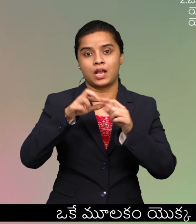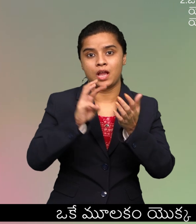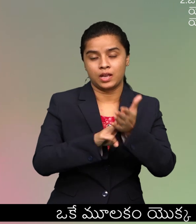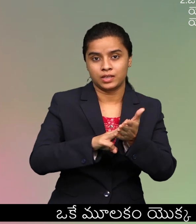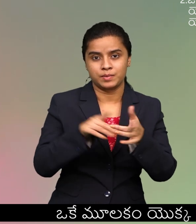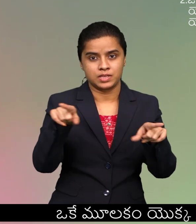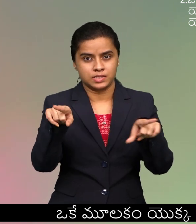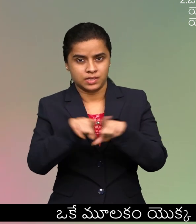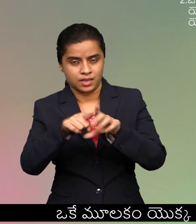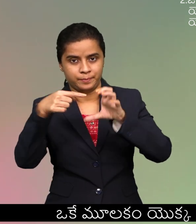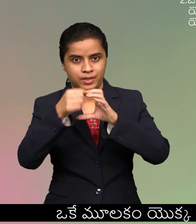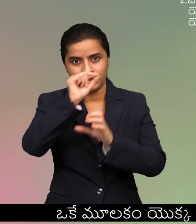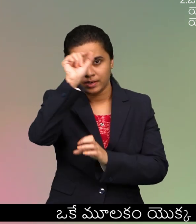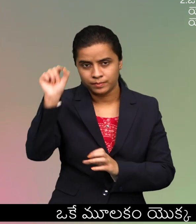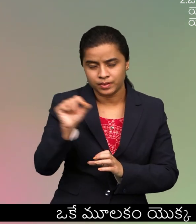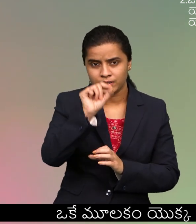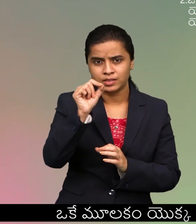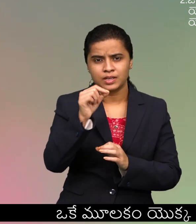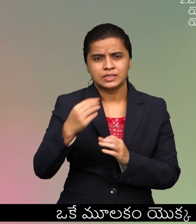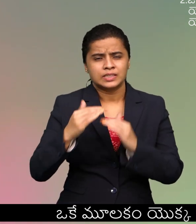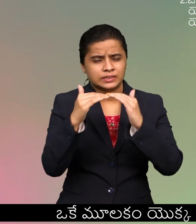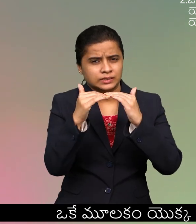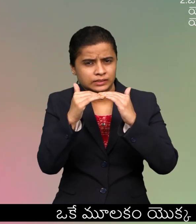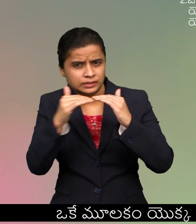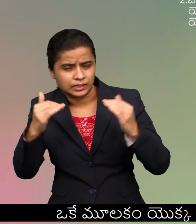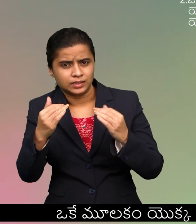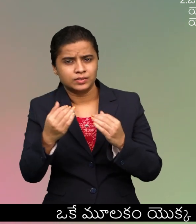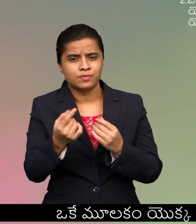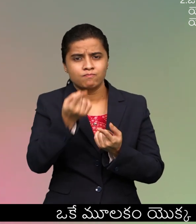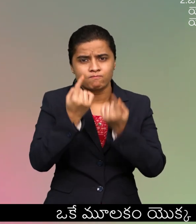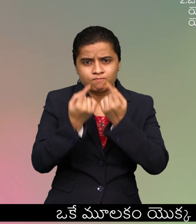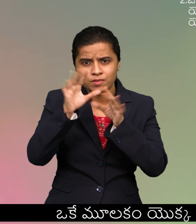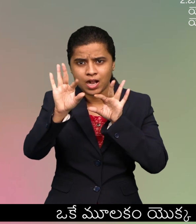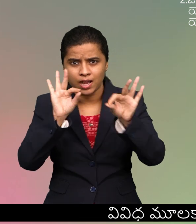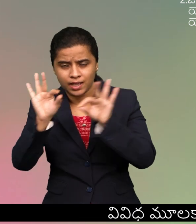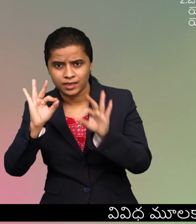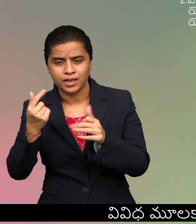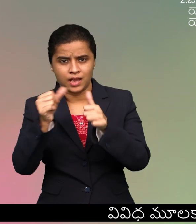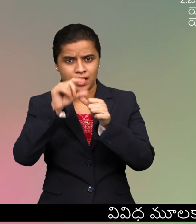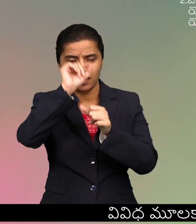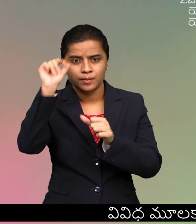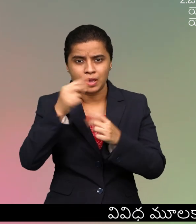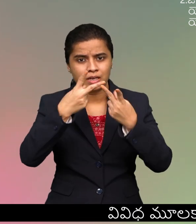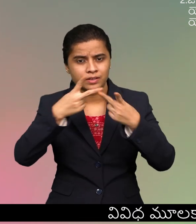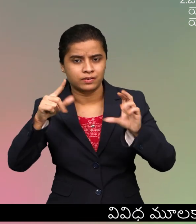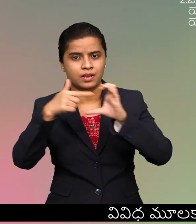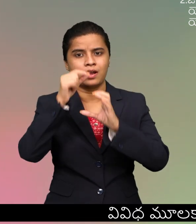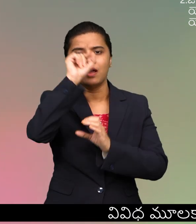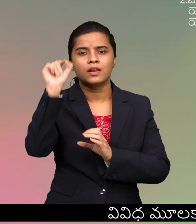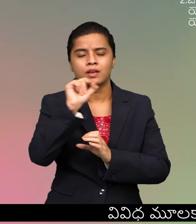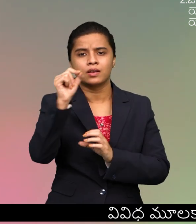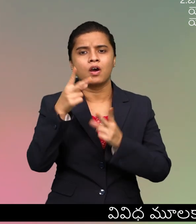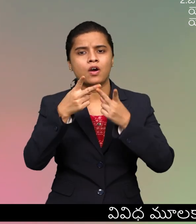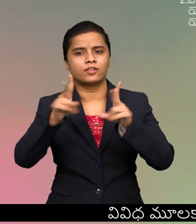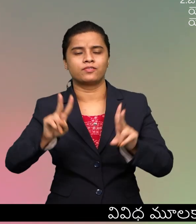ఒకే మూలకం యొక్క పరమాణువులు సరిగ్గా ఒకేలా ఉంటాయి మరియు వివిధ మూలకాల పరమాణువులు